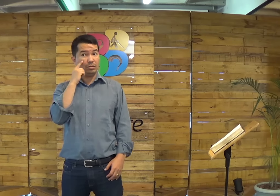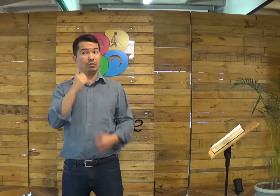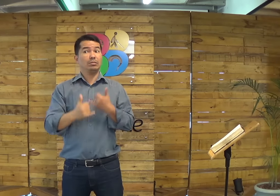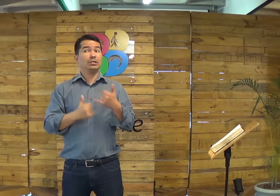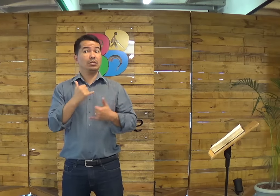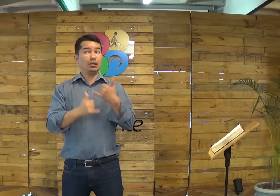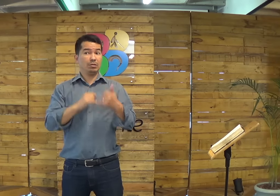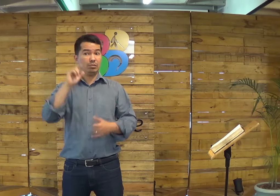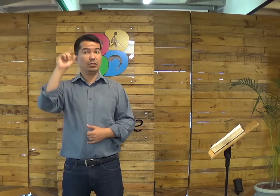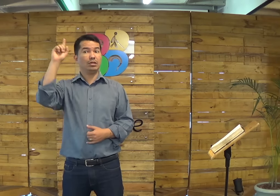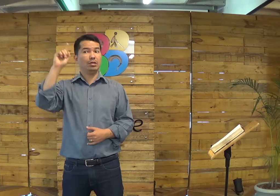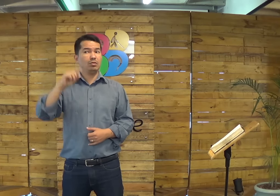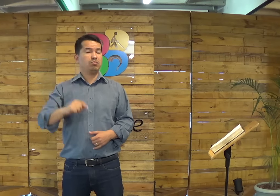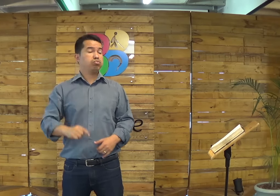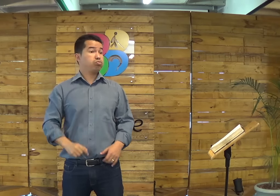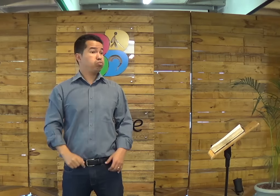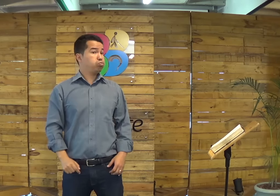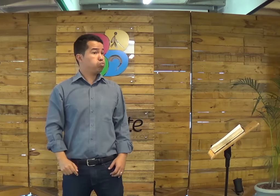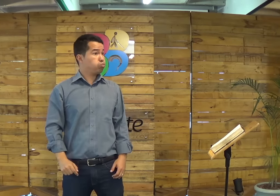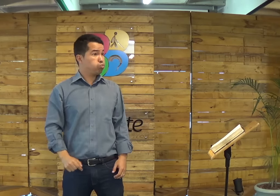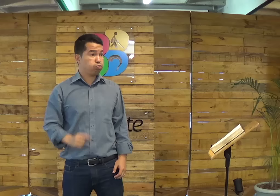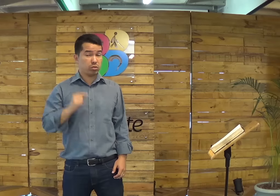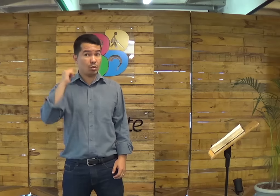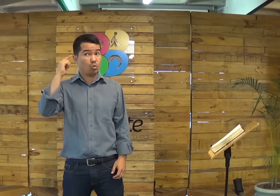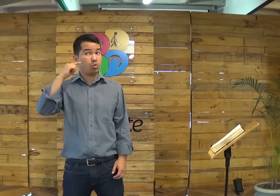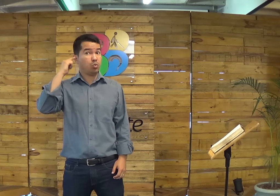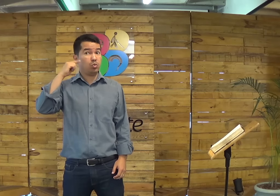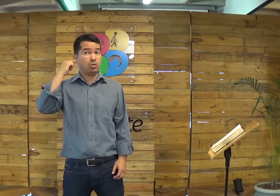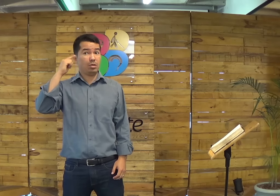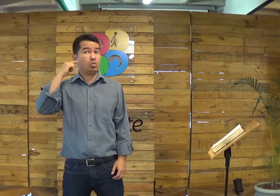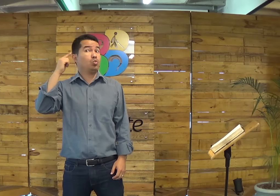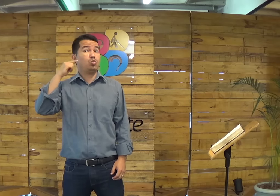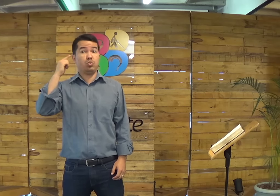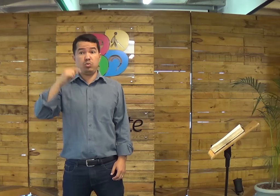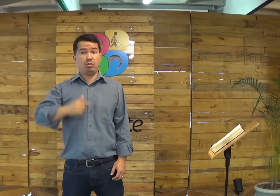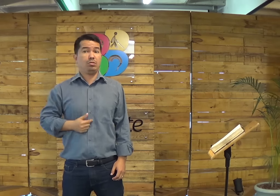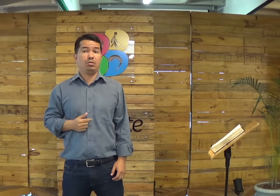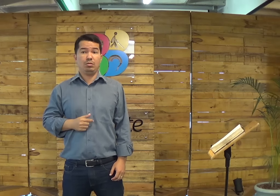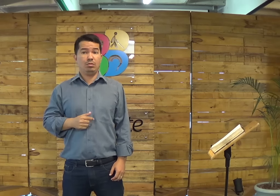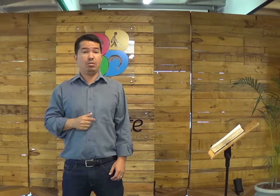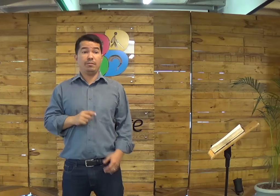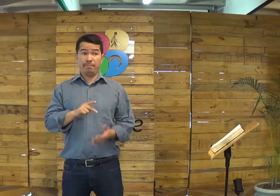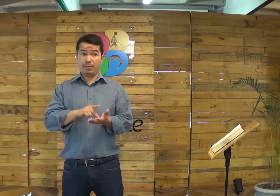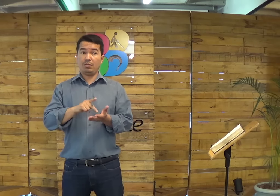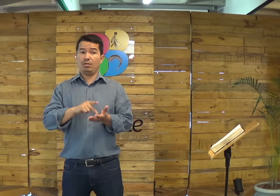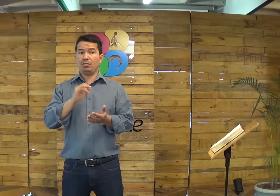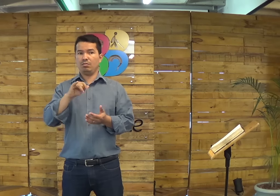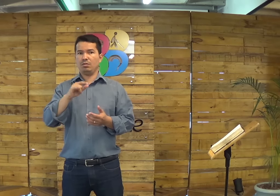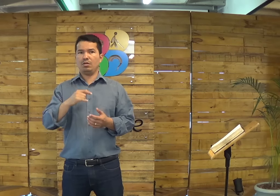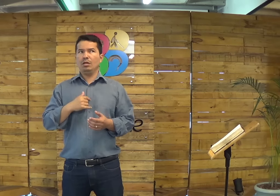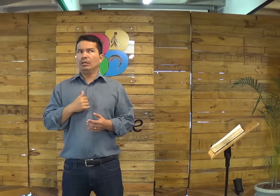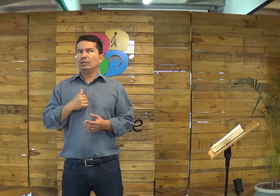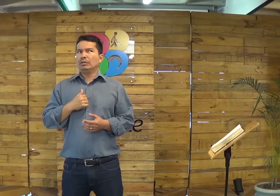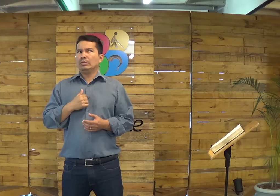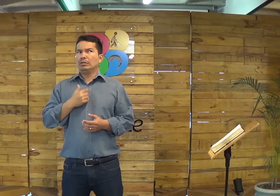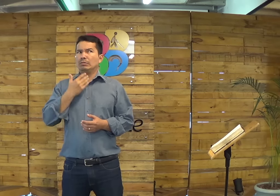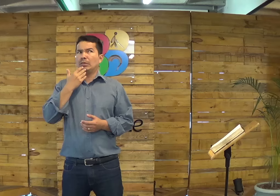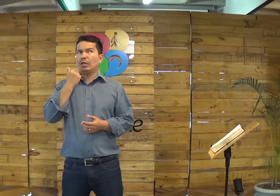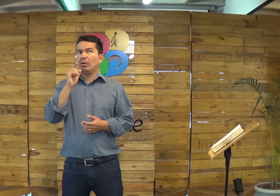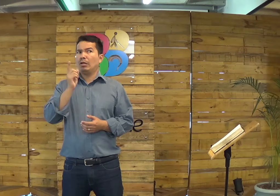hein eu não tô brincando e você também não pode brincar com Deus hein é loucura se você fizer isso ah